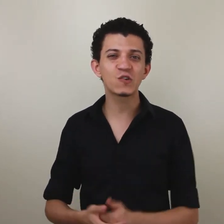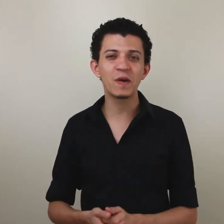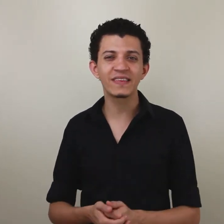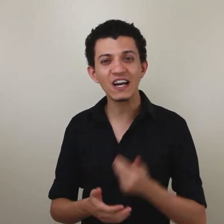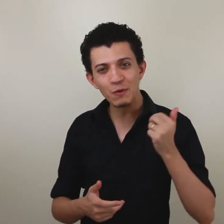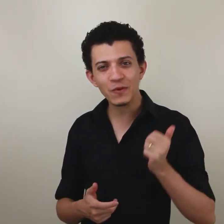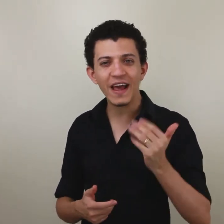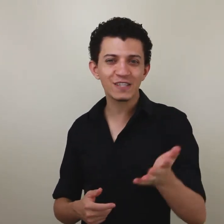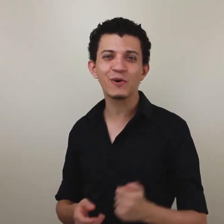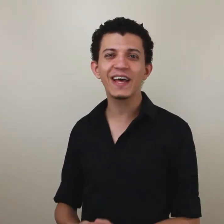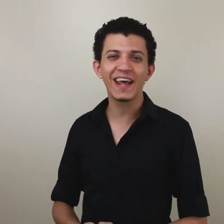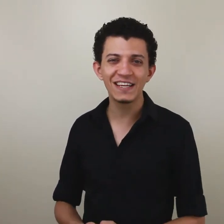responderei